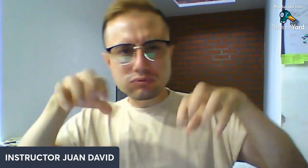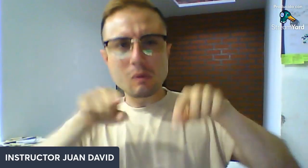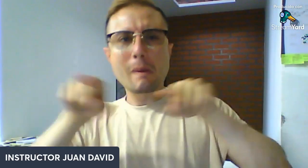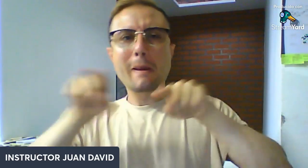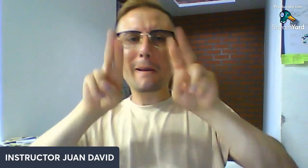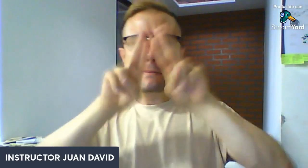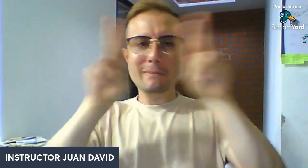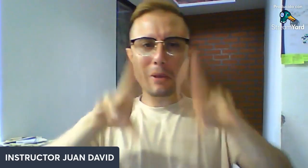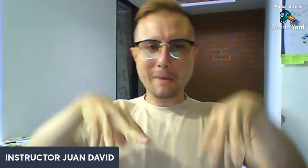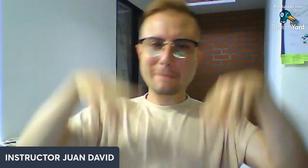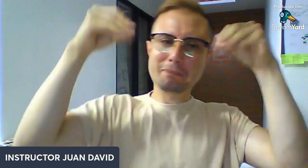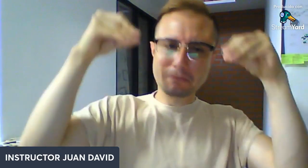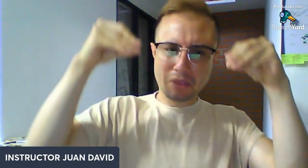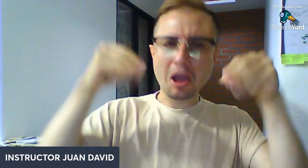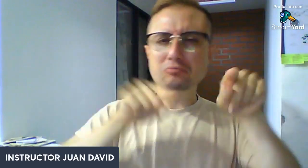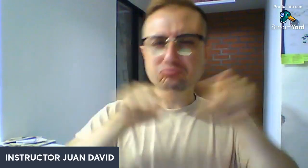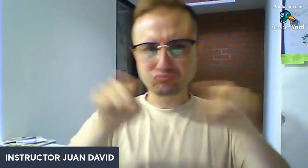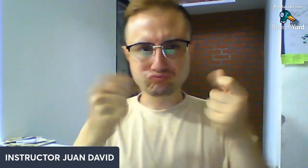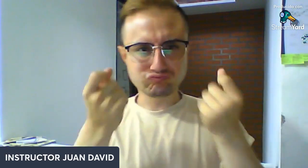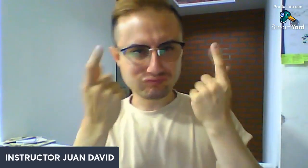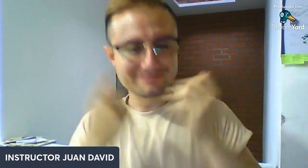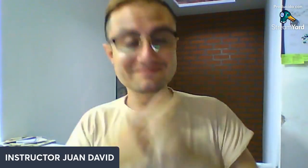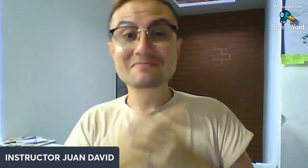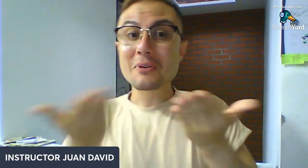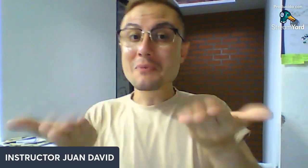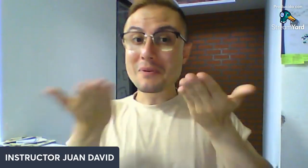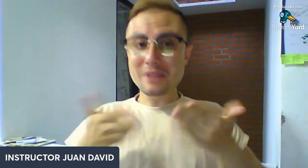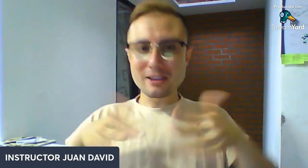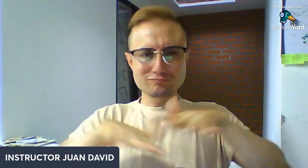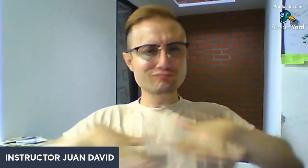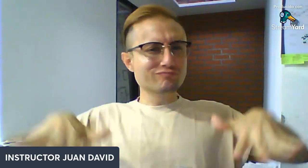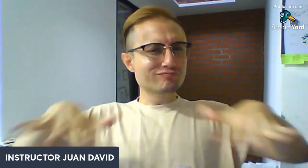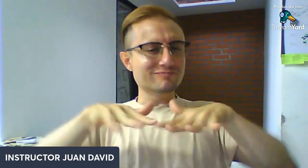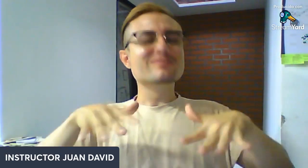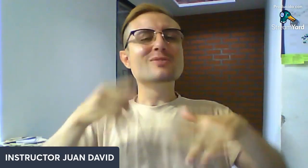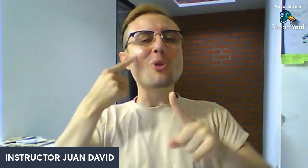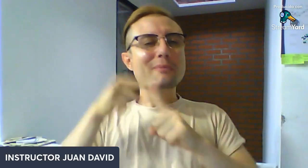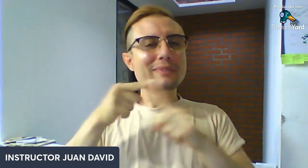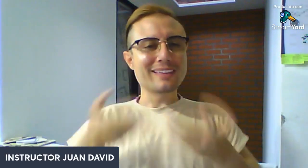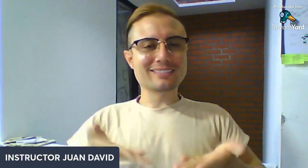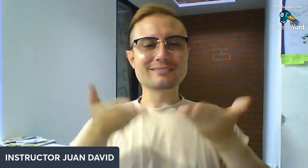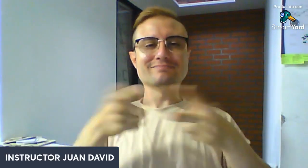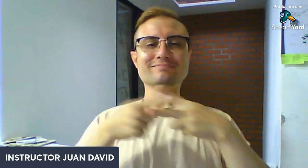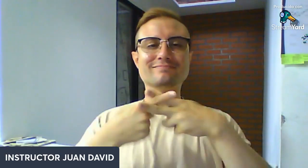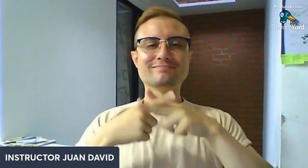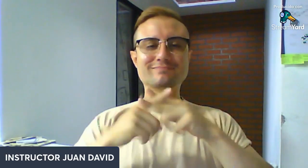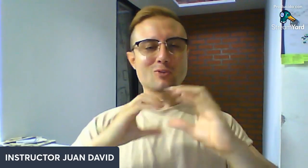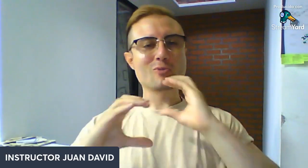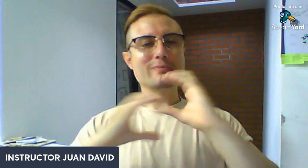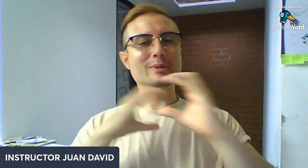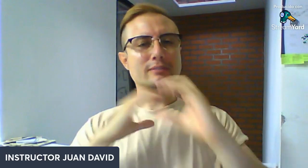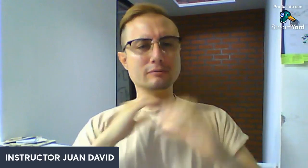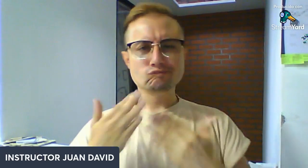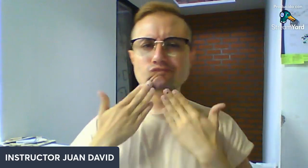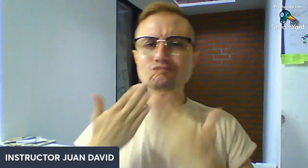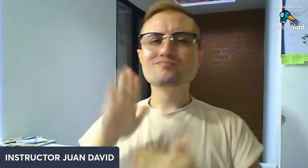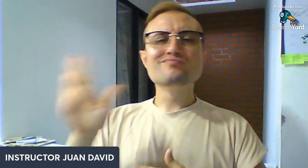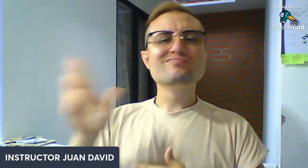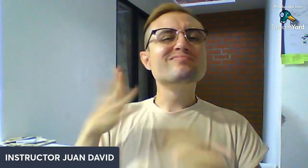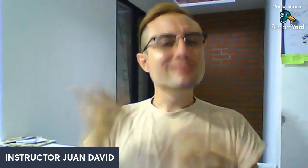sea ustedes que participan por su curiosidad. Yo sé que algunos están trabajando, algunas personas pues de pronto tienen problemas de señal,